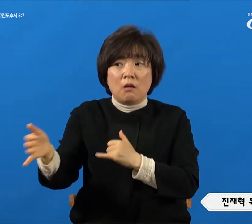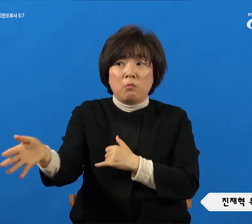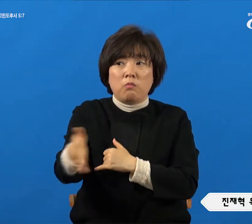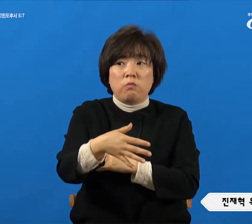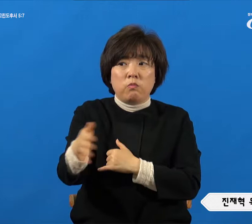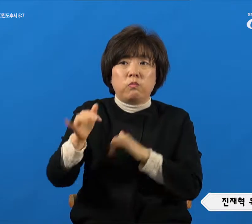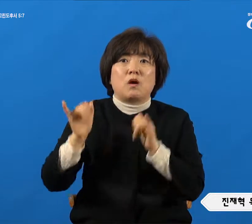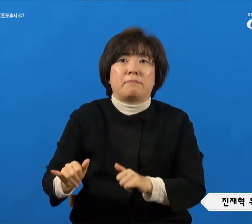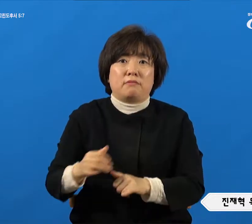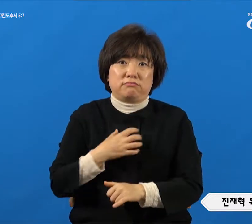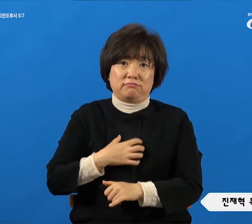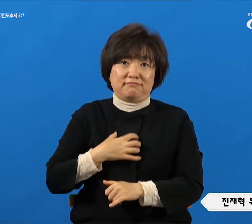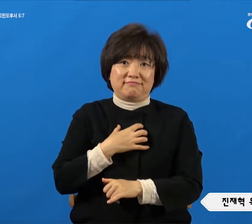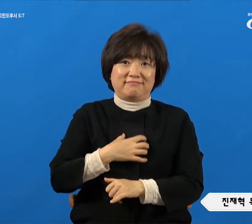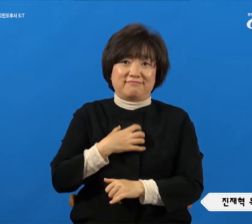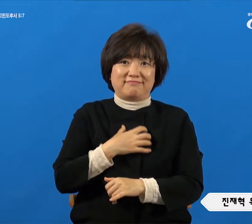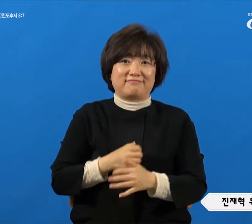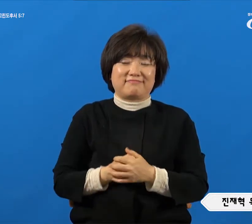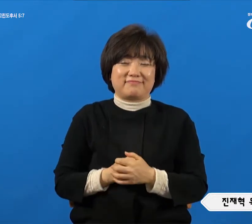오면 어떡하나.